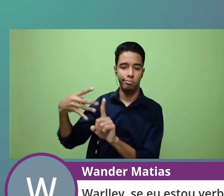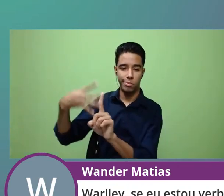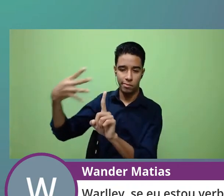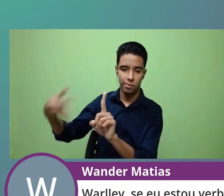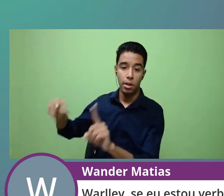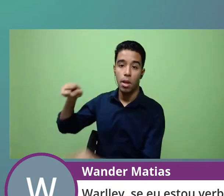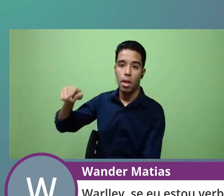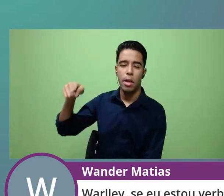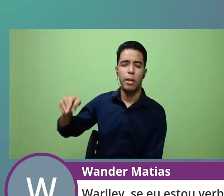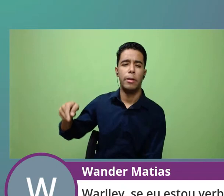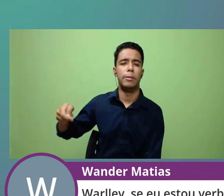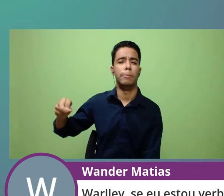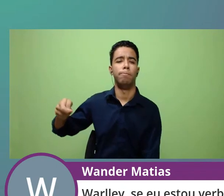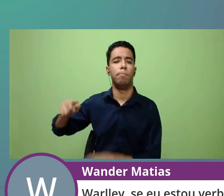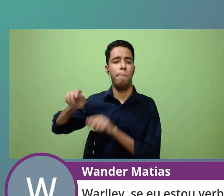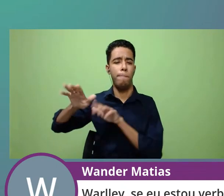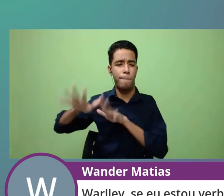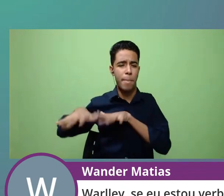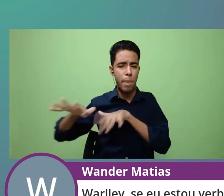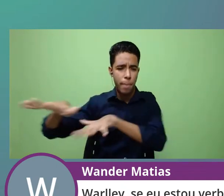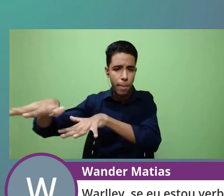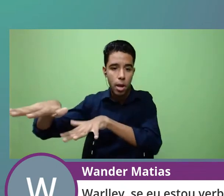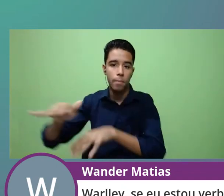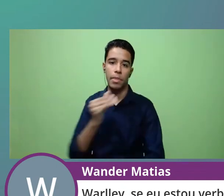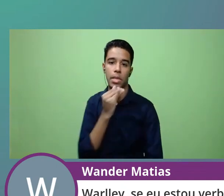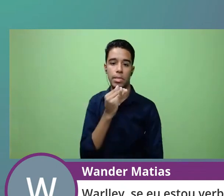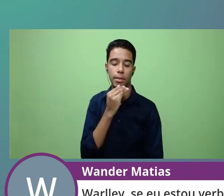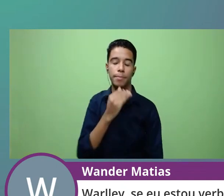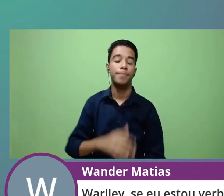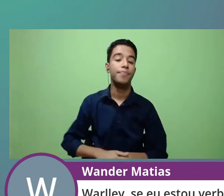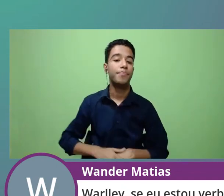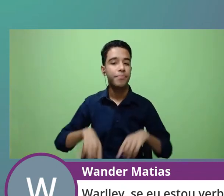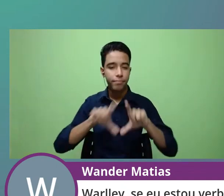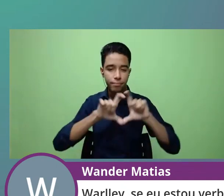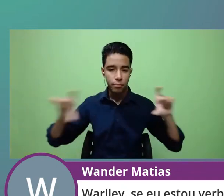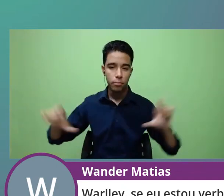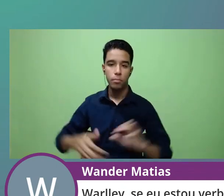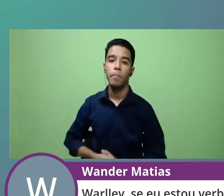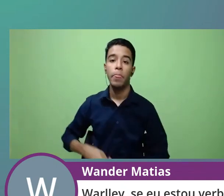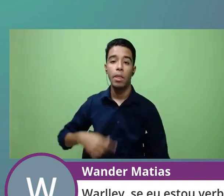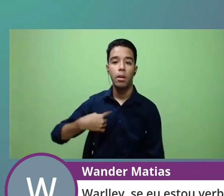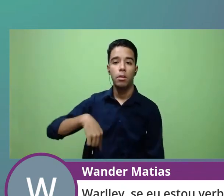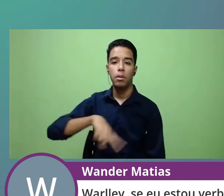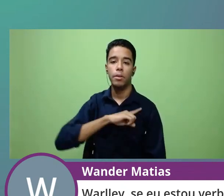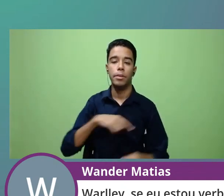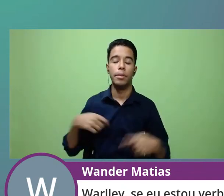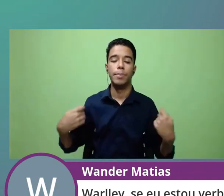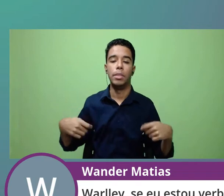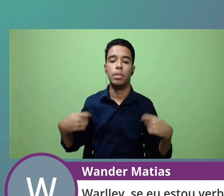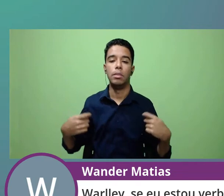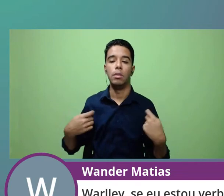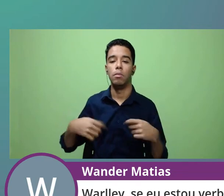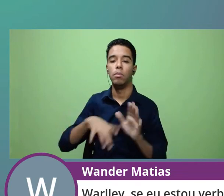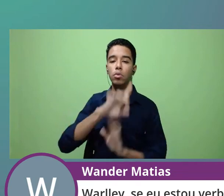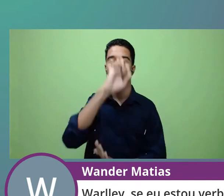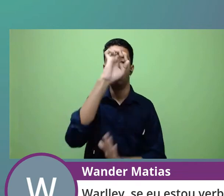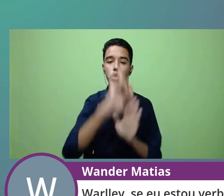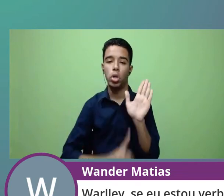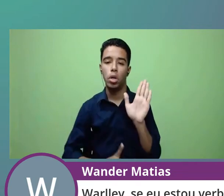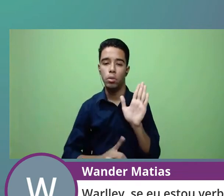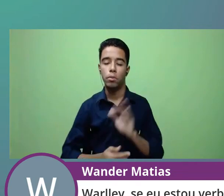nós precisamos ter direitos, nós precisamos ter leis. O militante não vai falar assim,